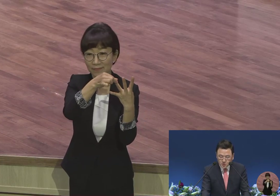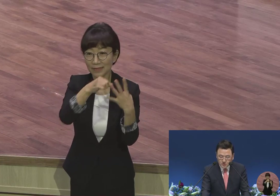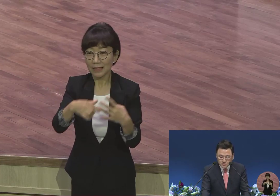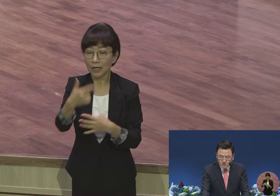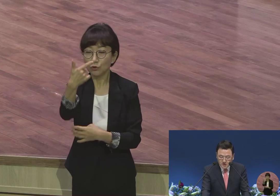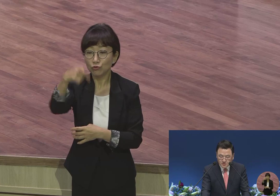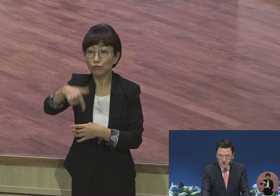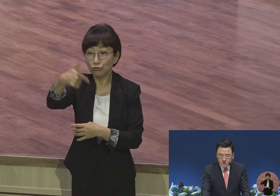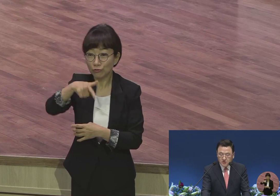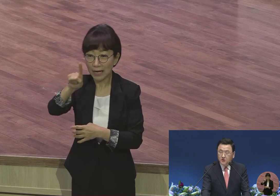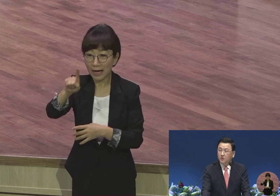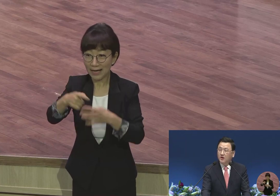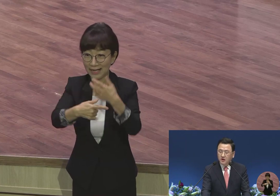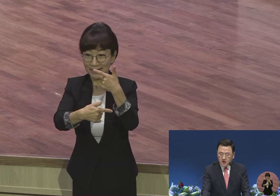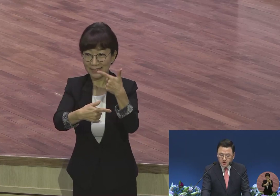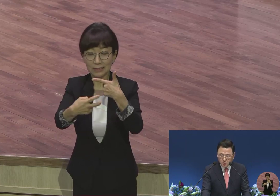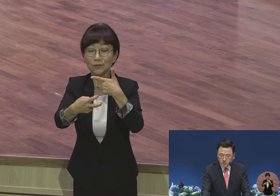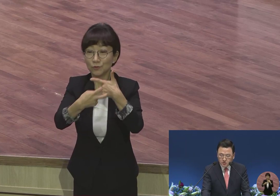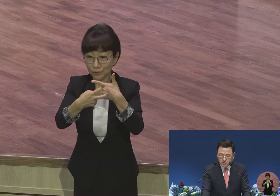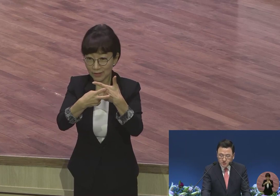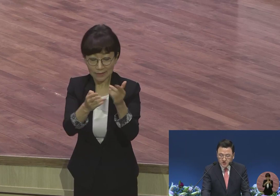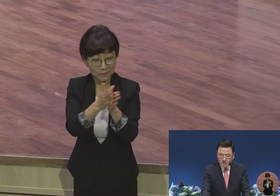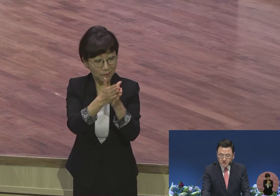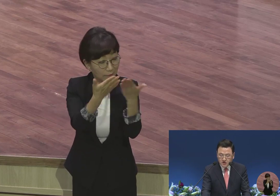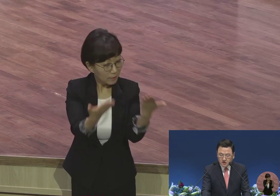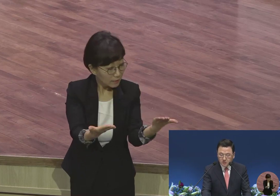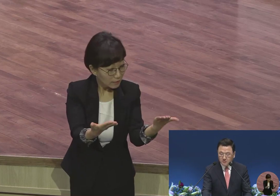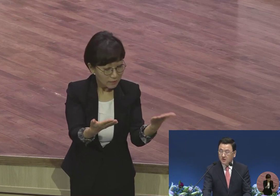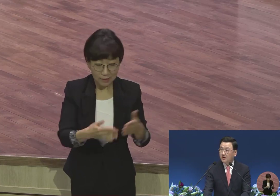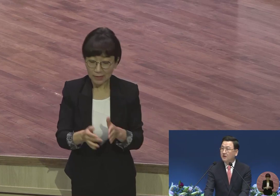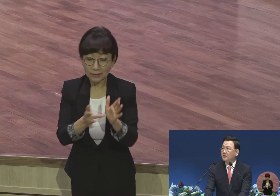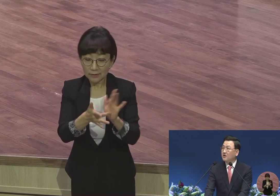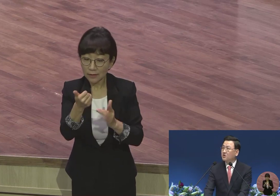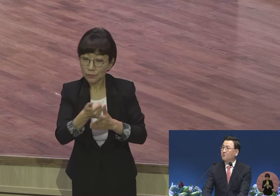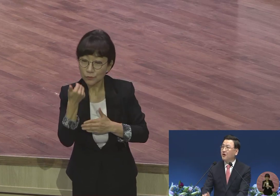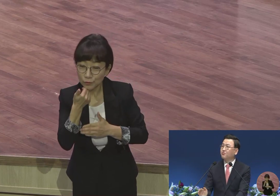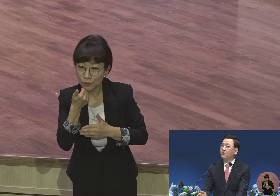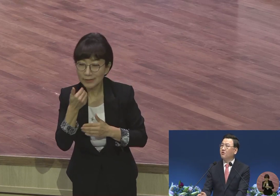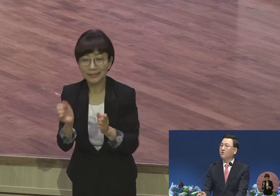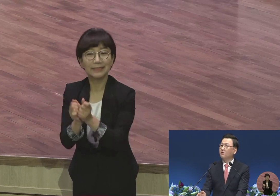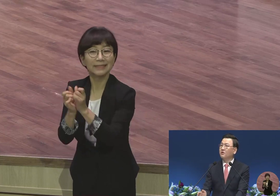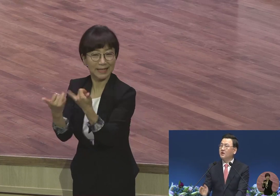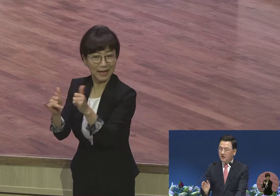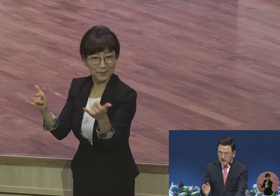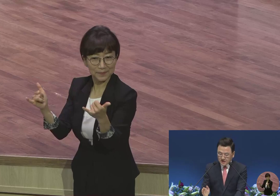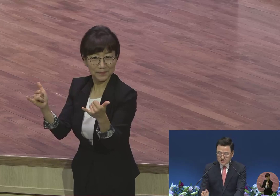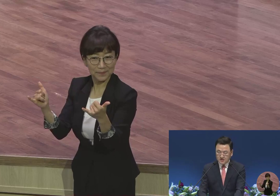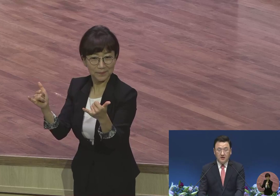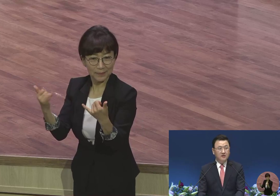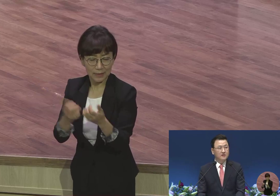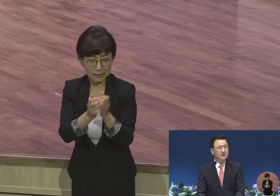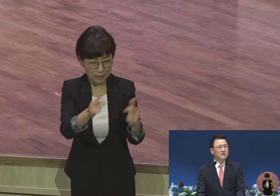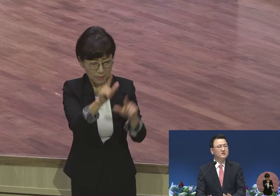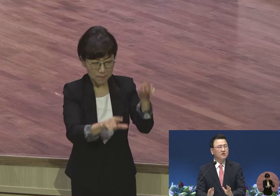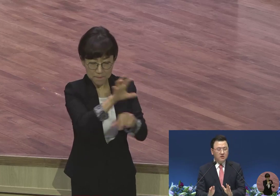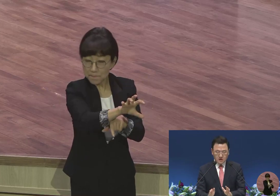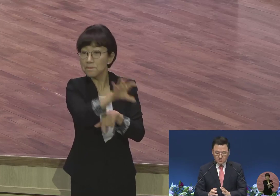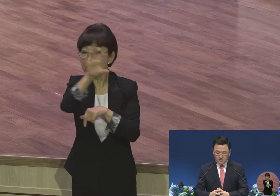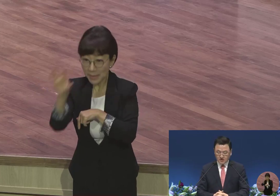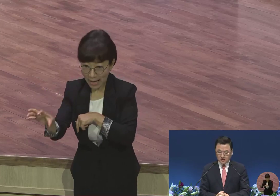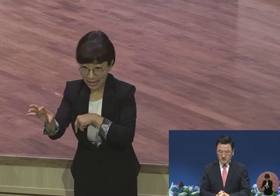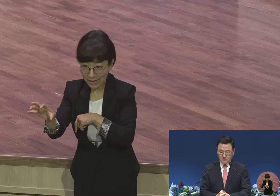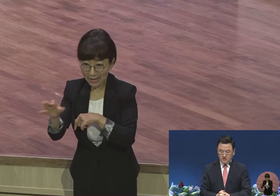예수가 그리스도였음을 말하면서 그리스도가 인간의 몸으로 오셨다는 것을 강조합니다. 그리스도는 100% 인간이시다.